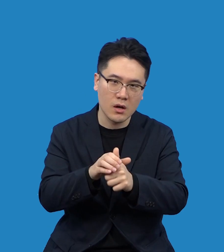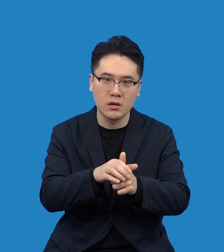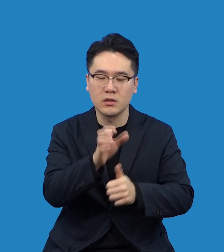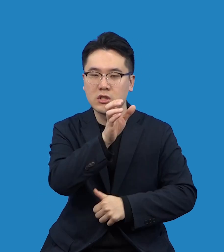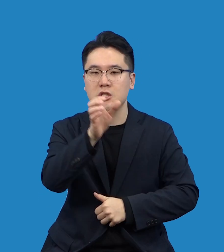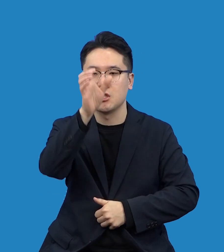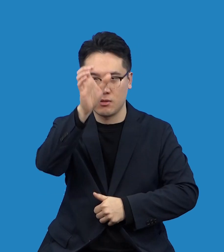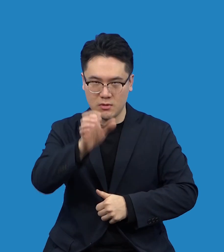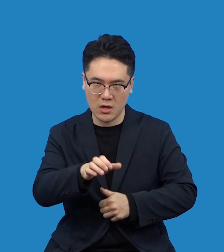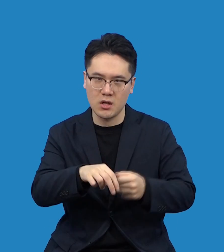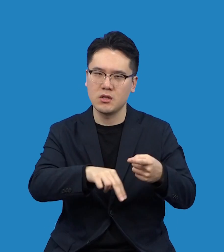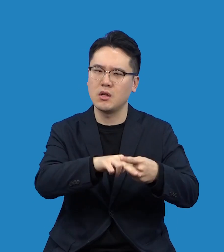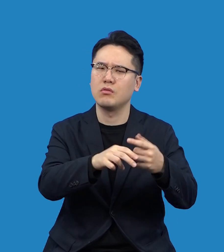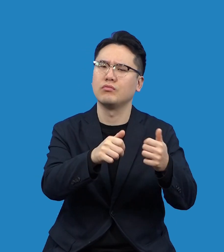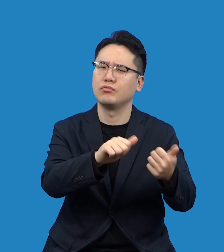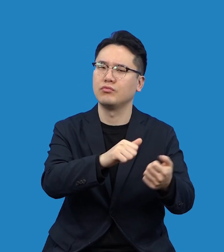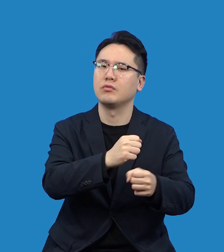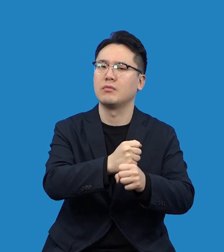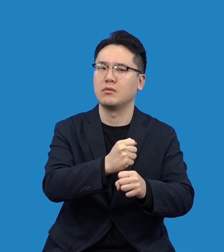처한 상황이